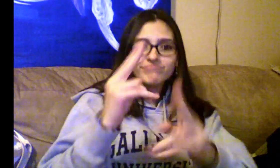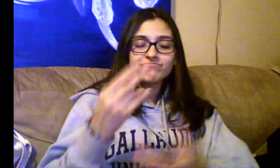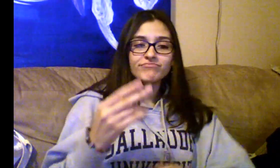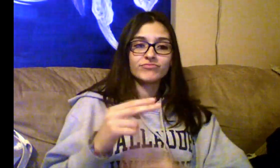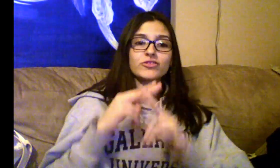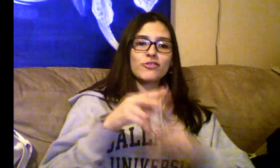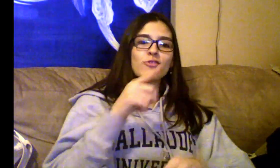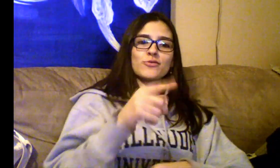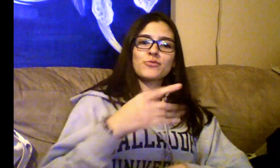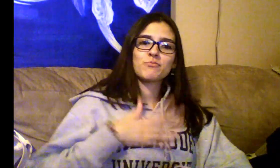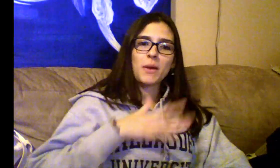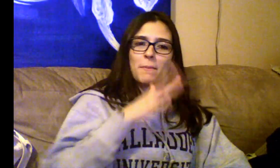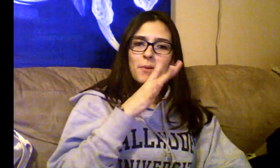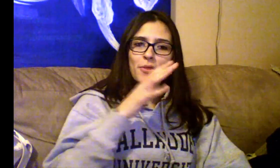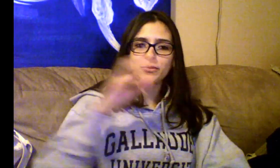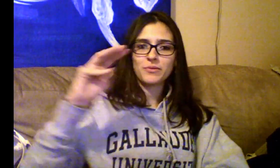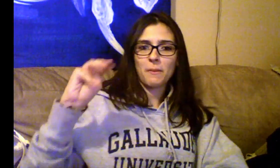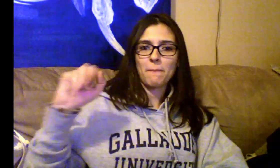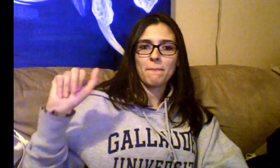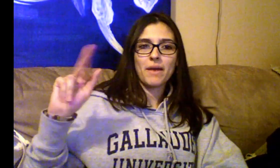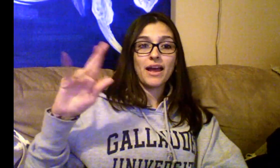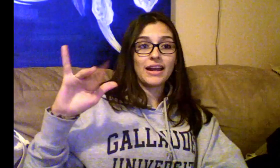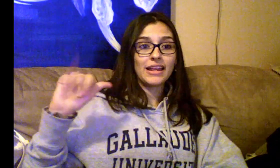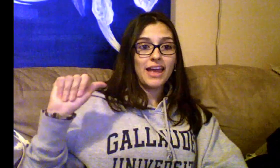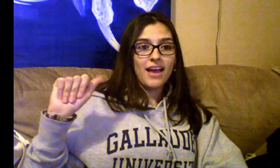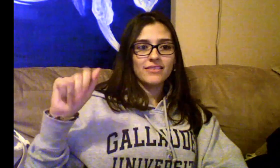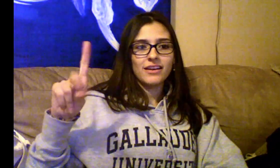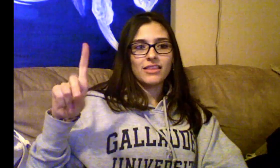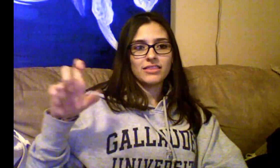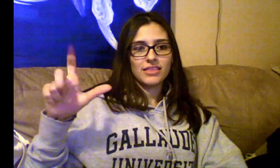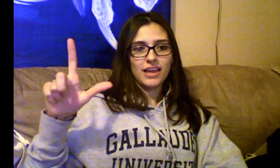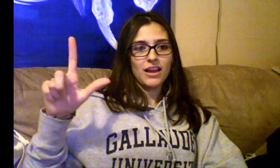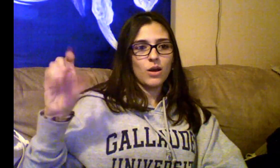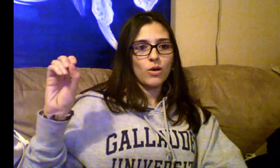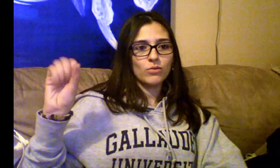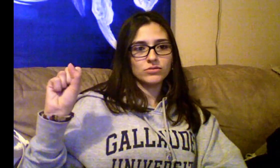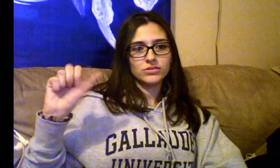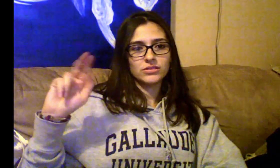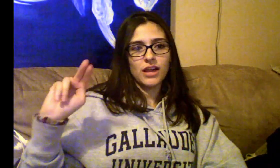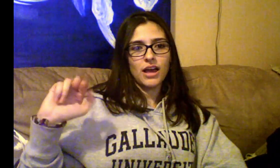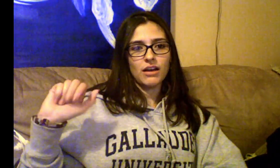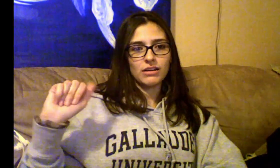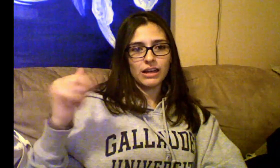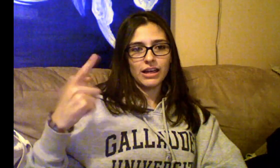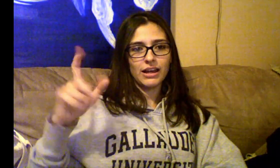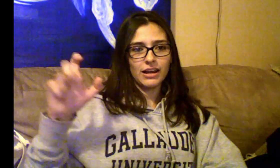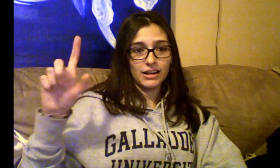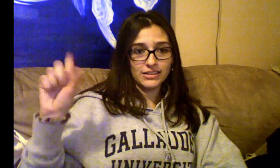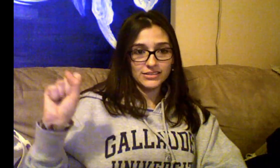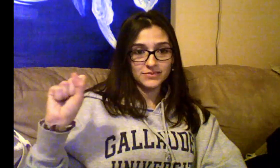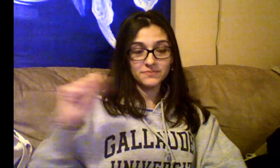honor de llamarte mami, María de los Ángeles.